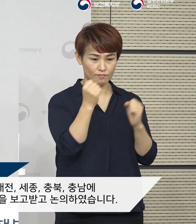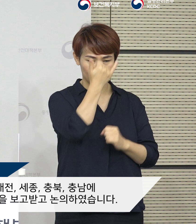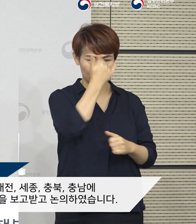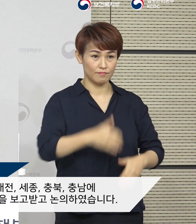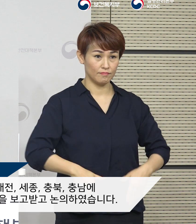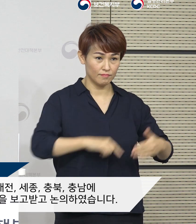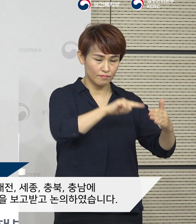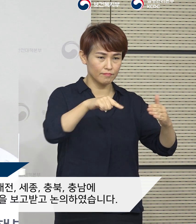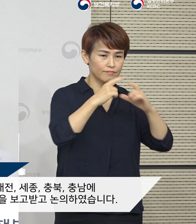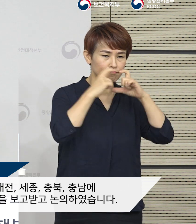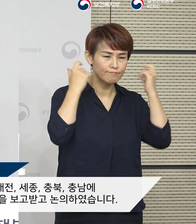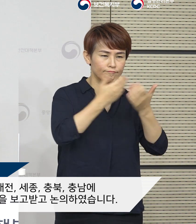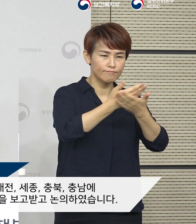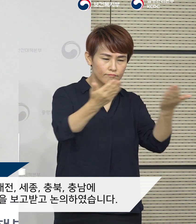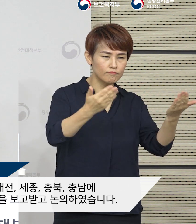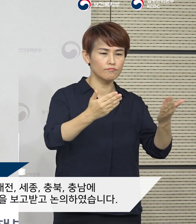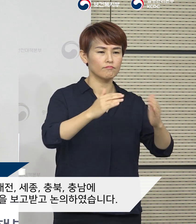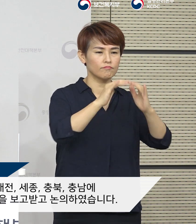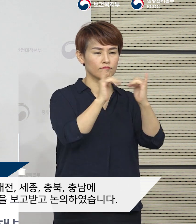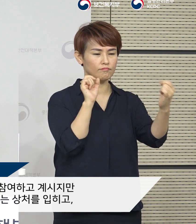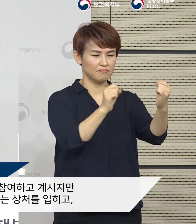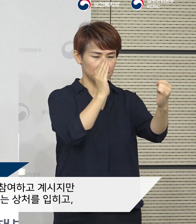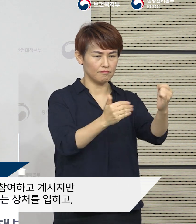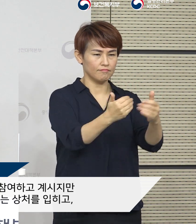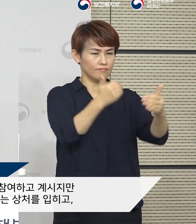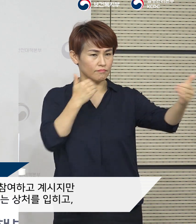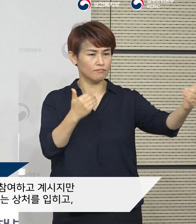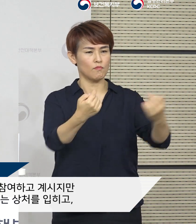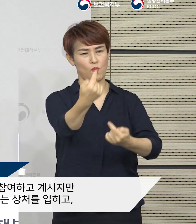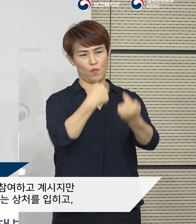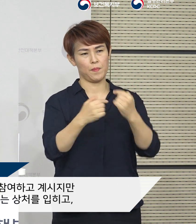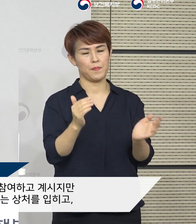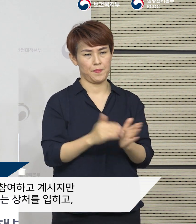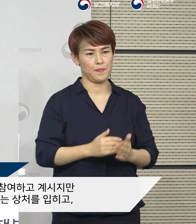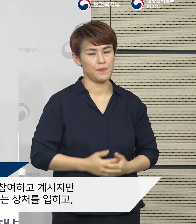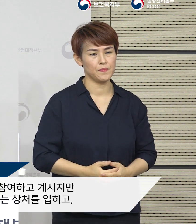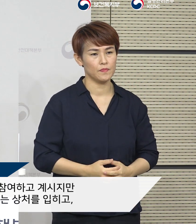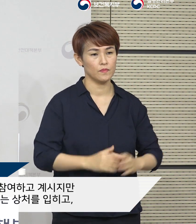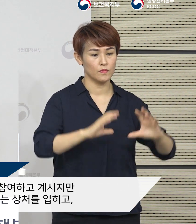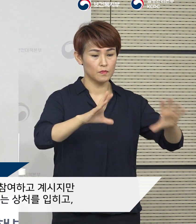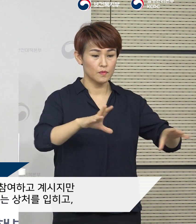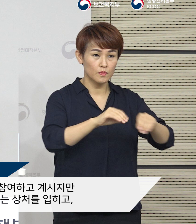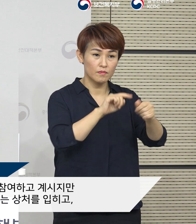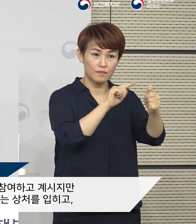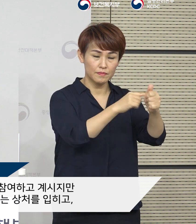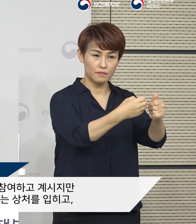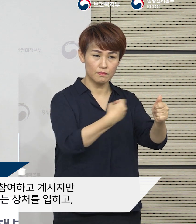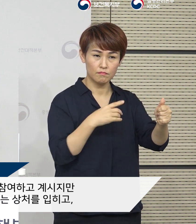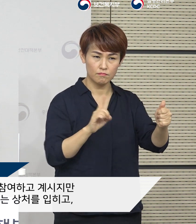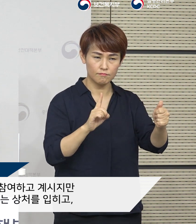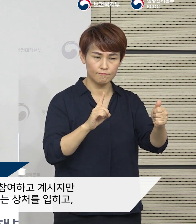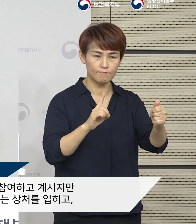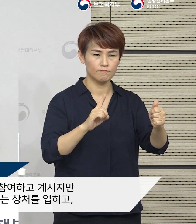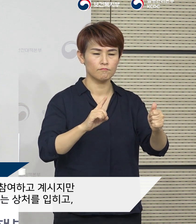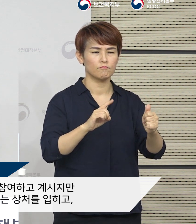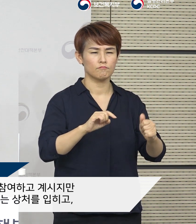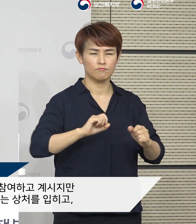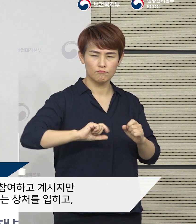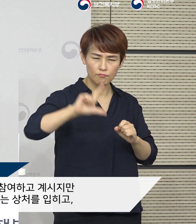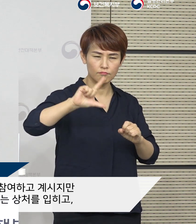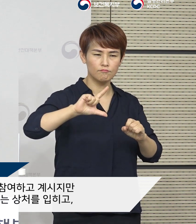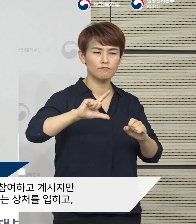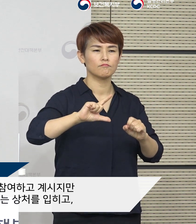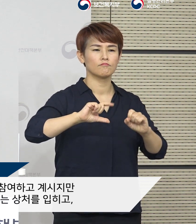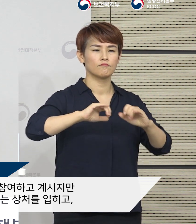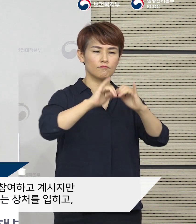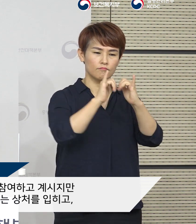등을 보고받고 논의하였습니다. 정세균 총리는 대부분 사회적 거리두기에 적극 참여하고 계시지만 한